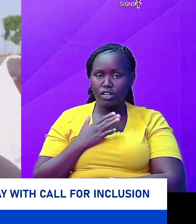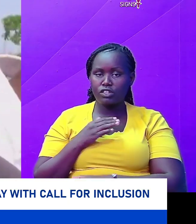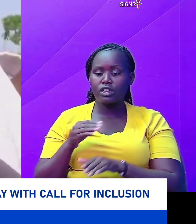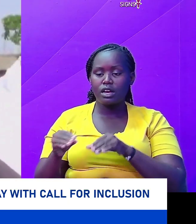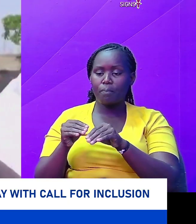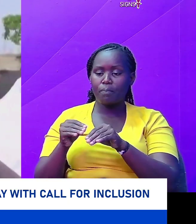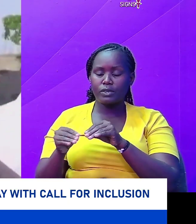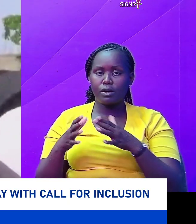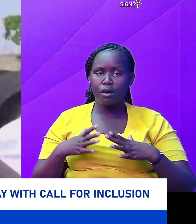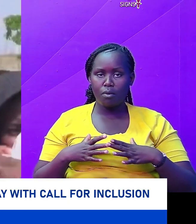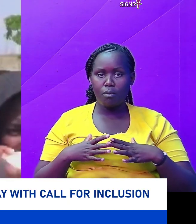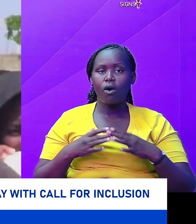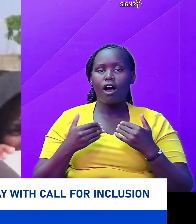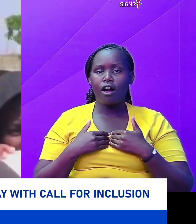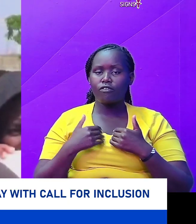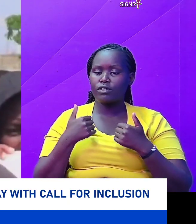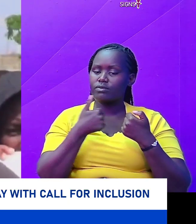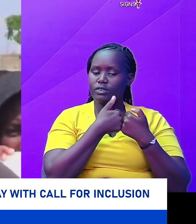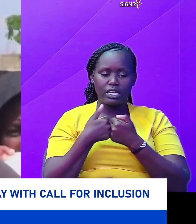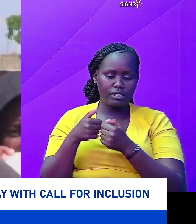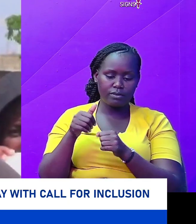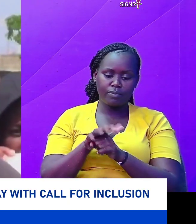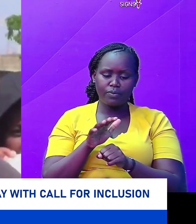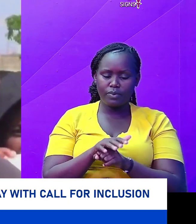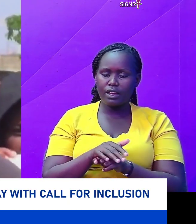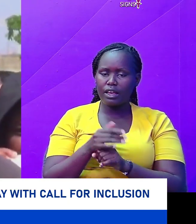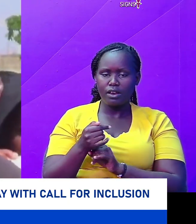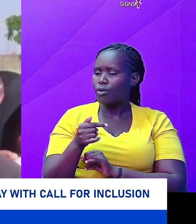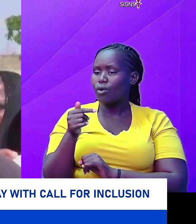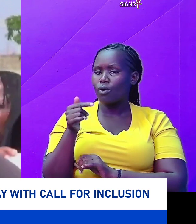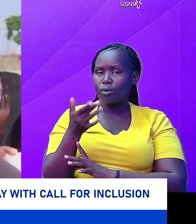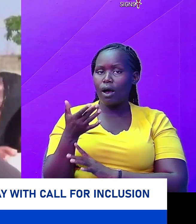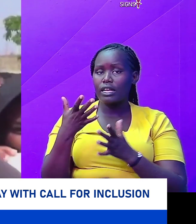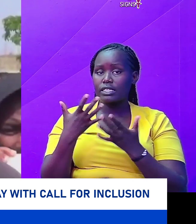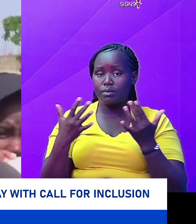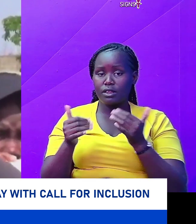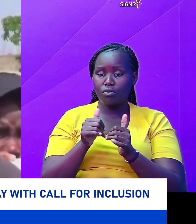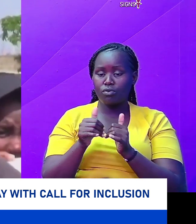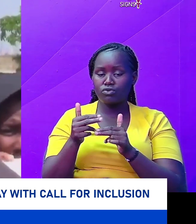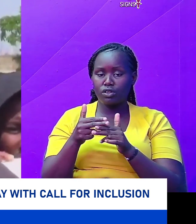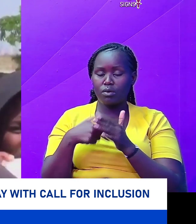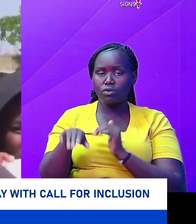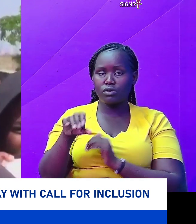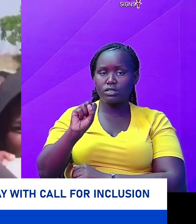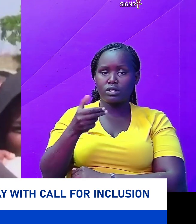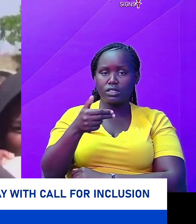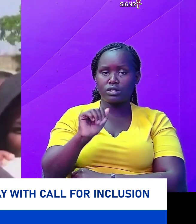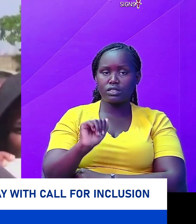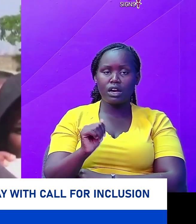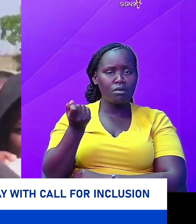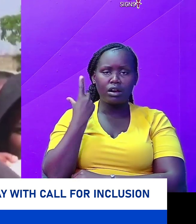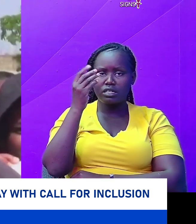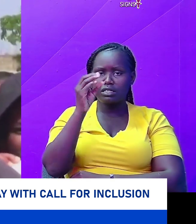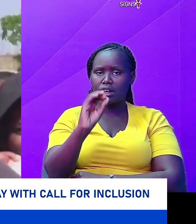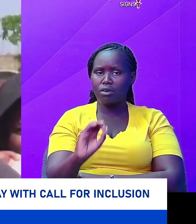sana. Walemavu especially huko chini reserve. Hii kitu ambayo tunaitaga sha hata wao